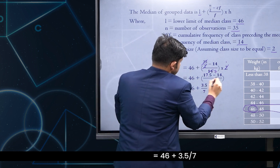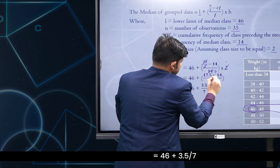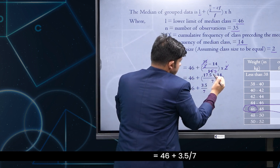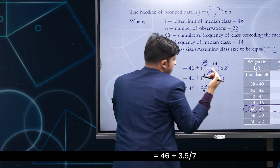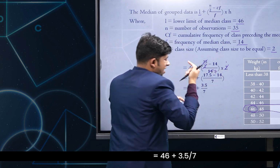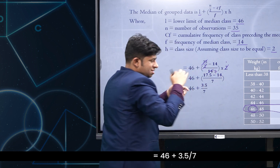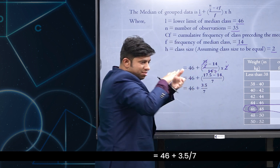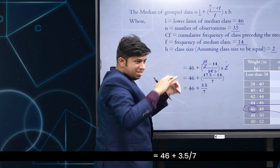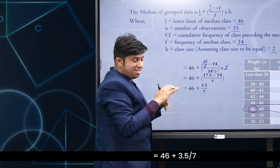= 46 +